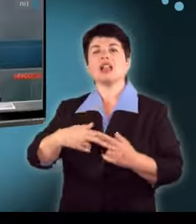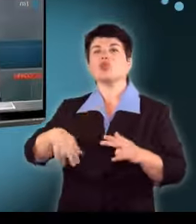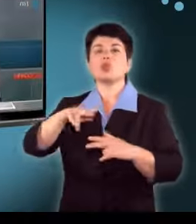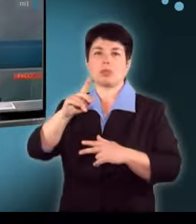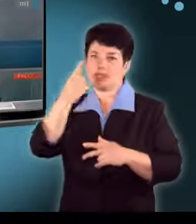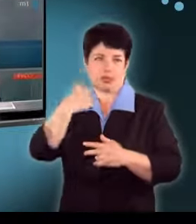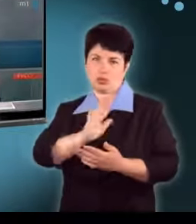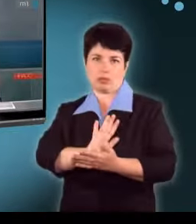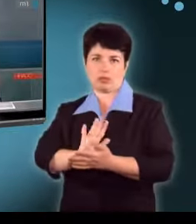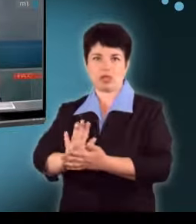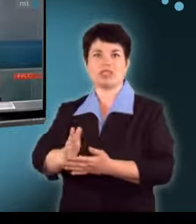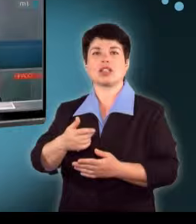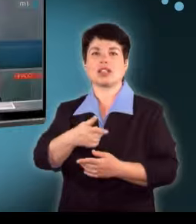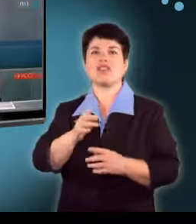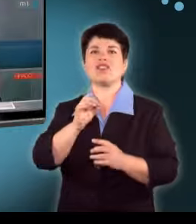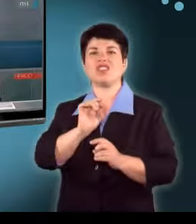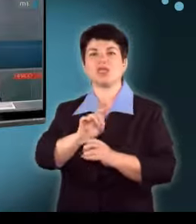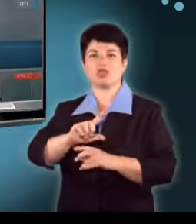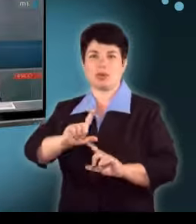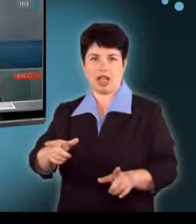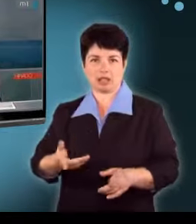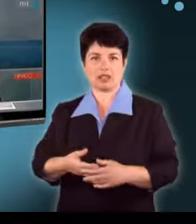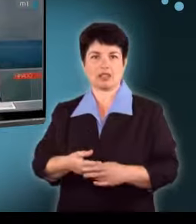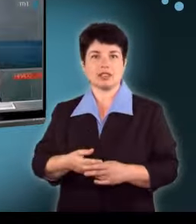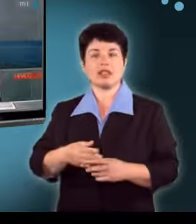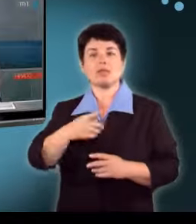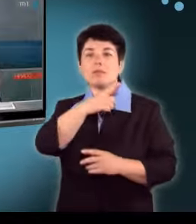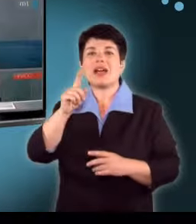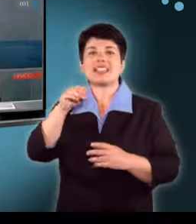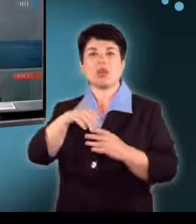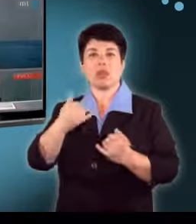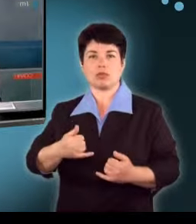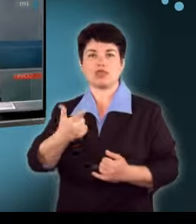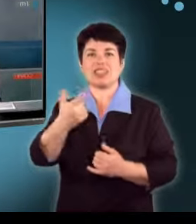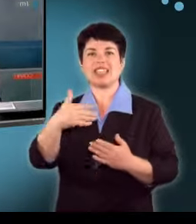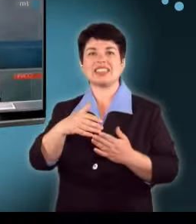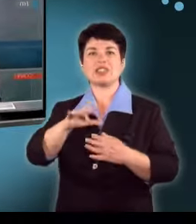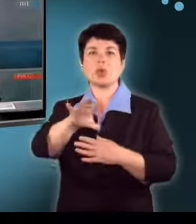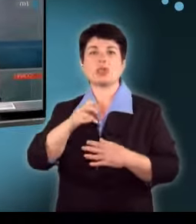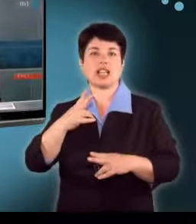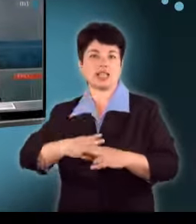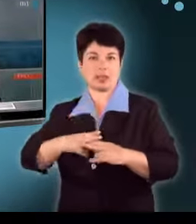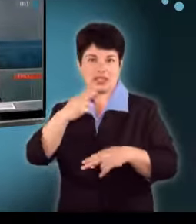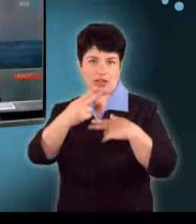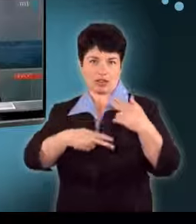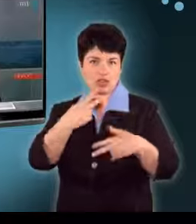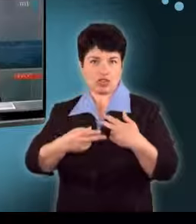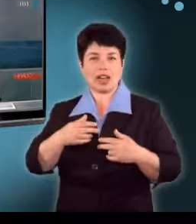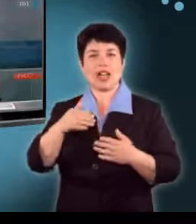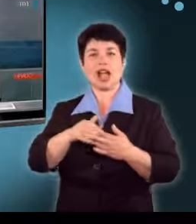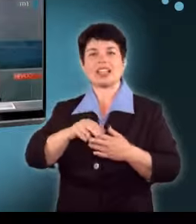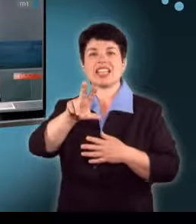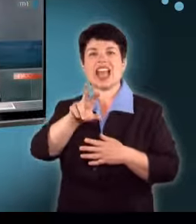őket. Mexikóban most 2500 beteget vizsgálnak, 1300-an vannak kórházban. Mexikó